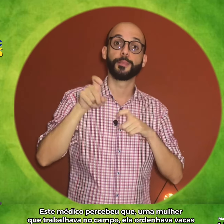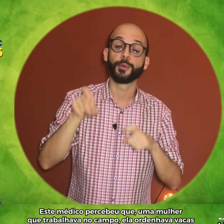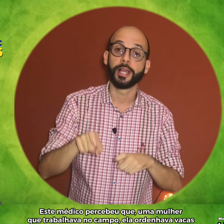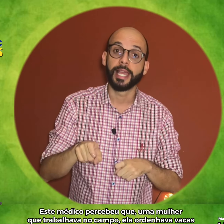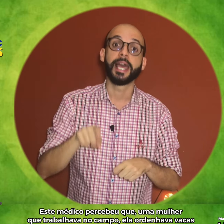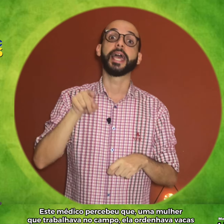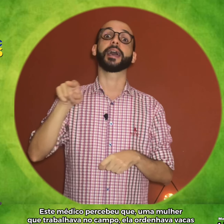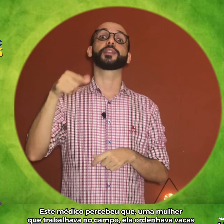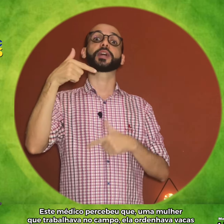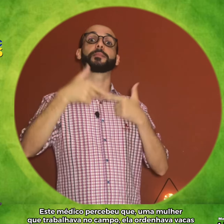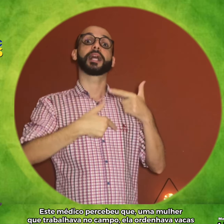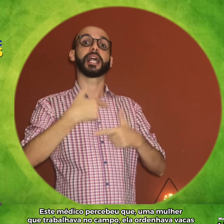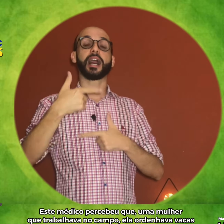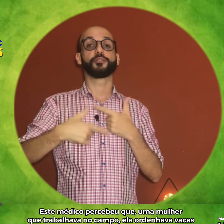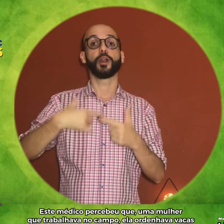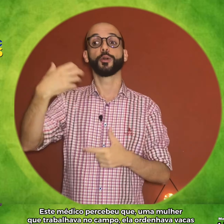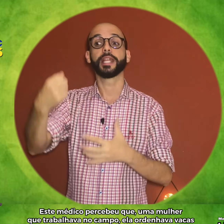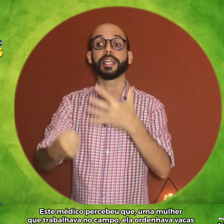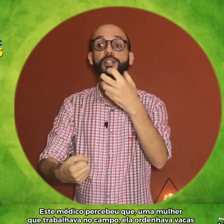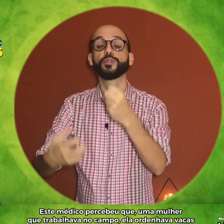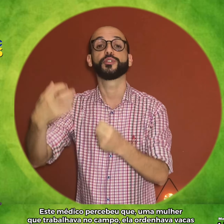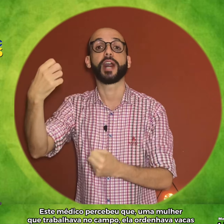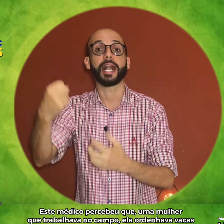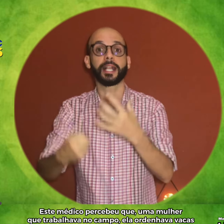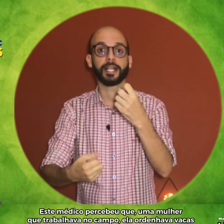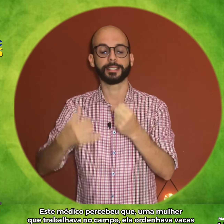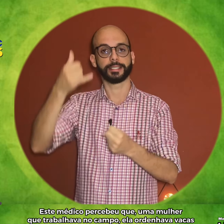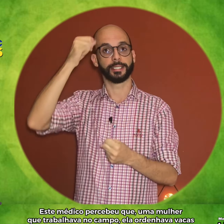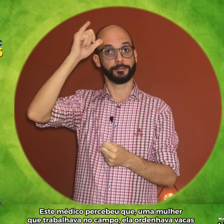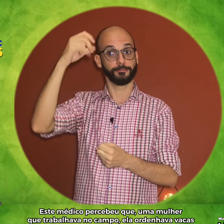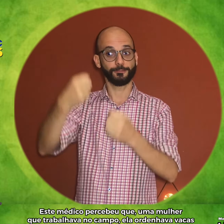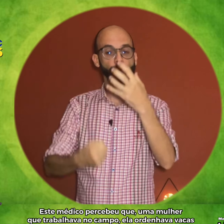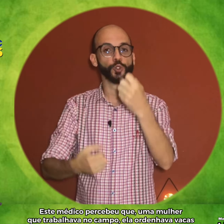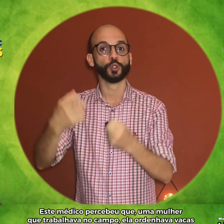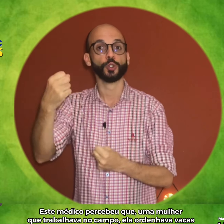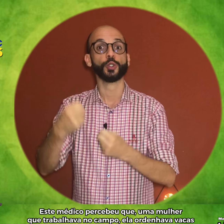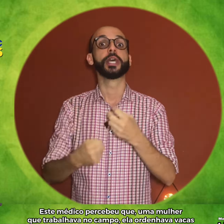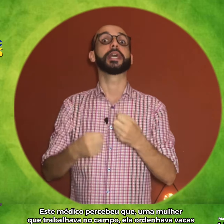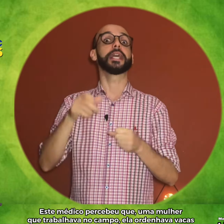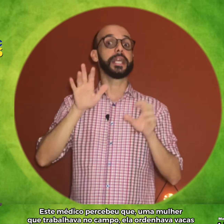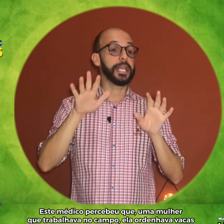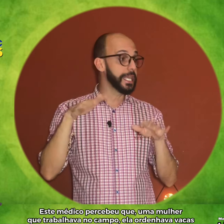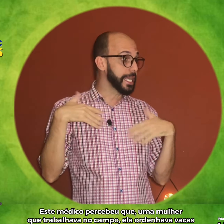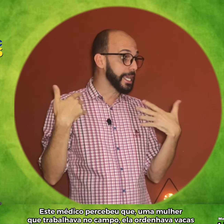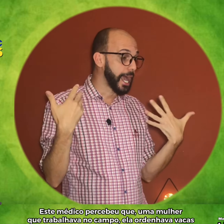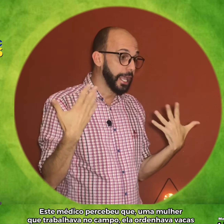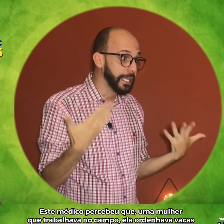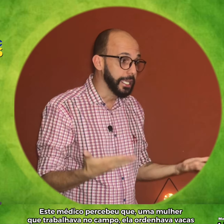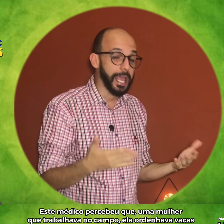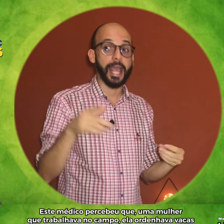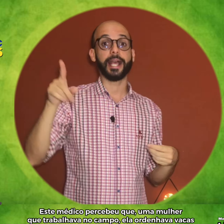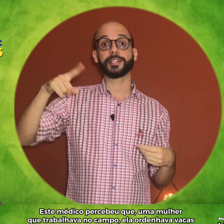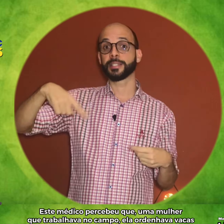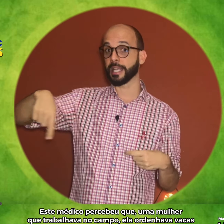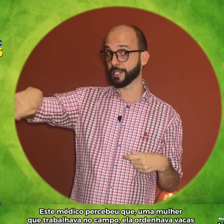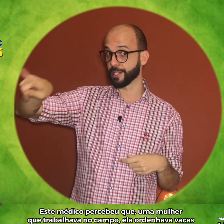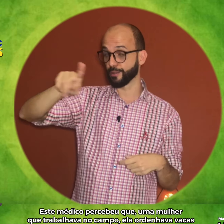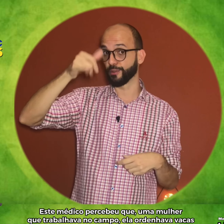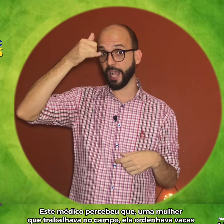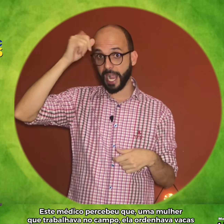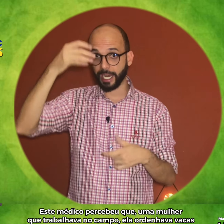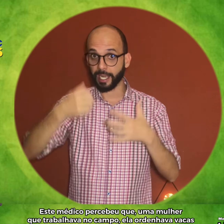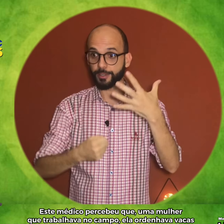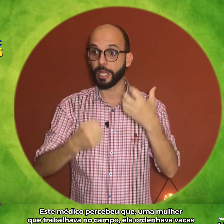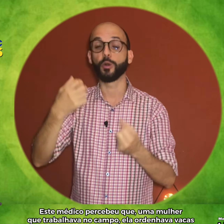campo. Ela trabalhava odeiando vacas. E aí, essas